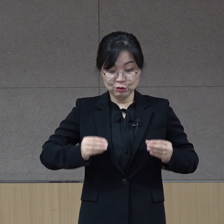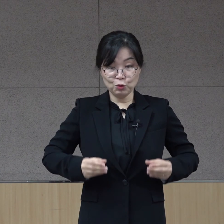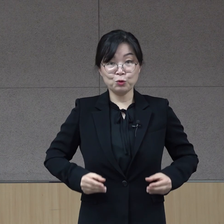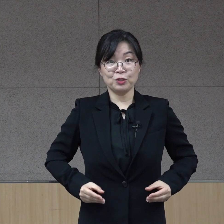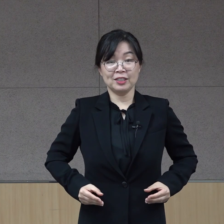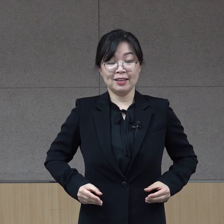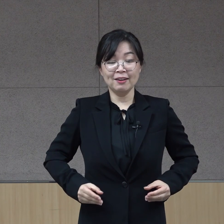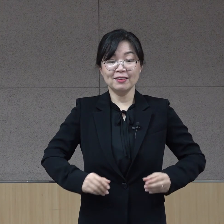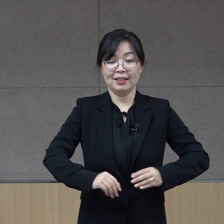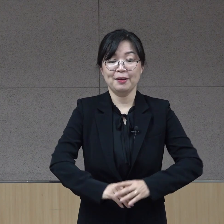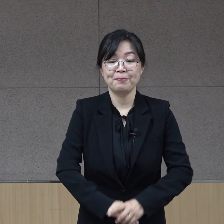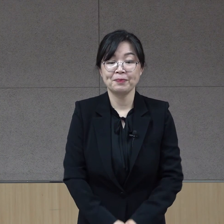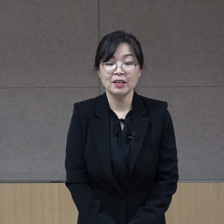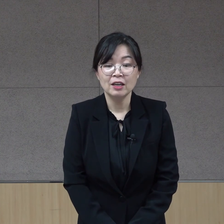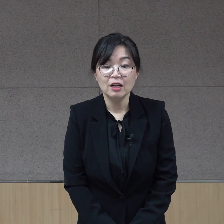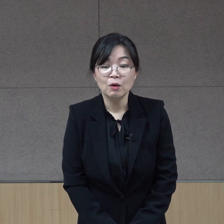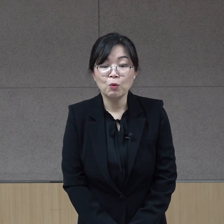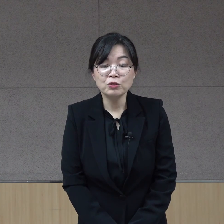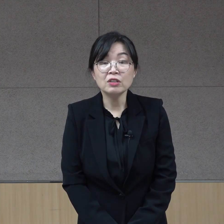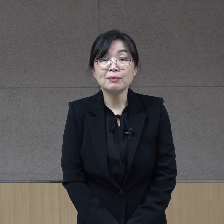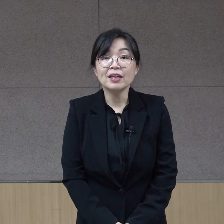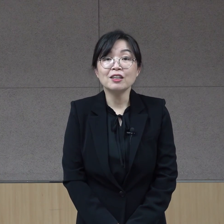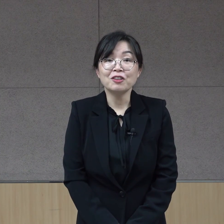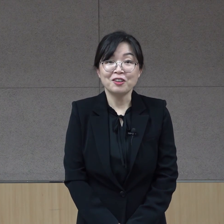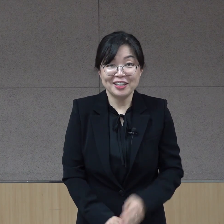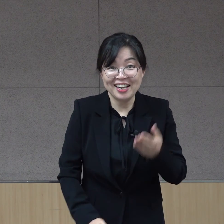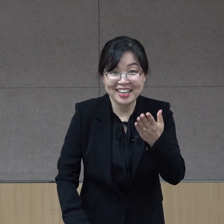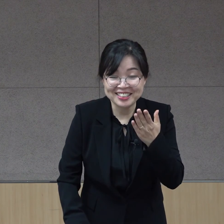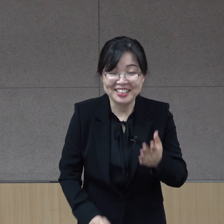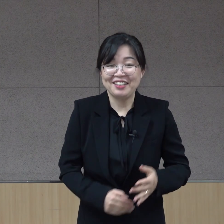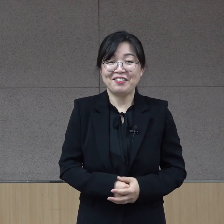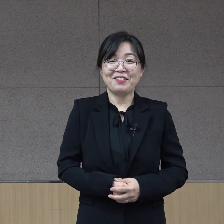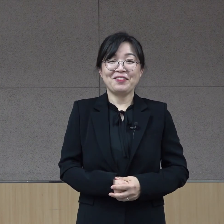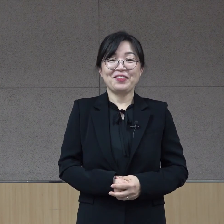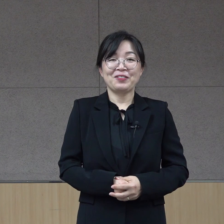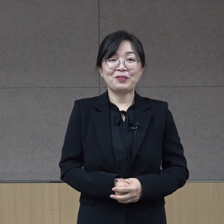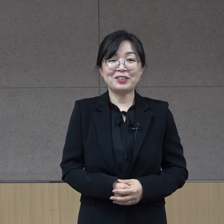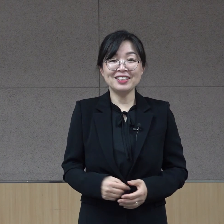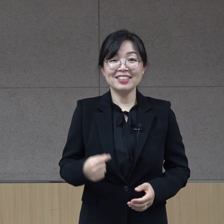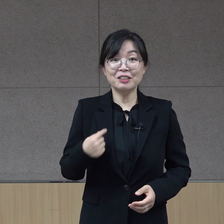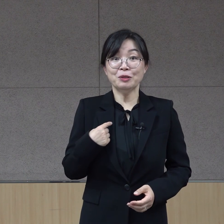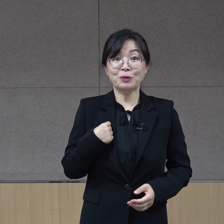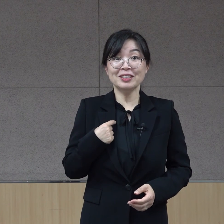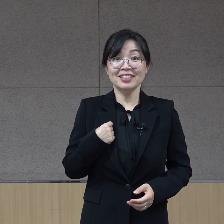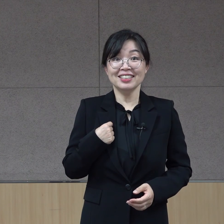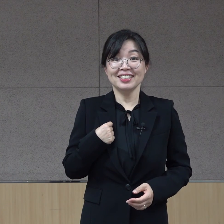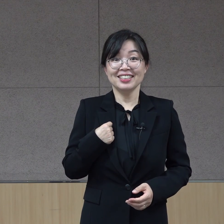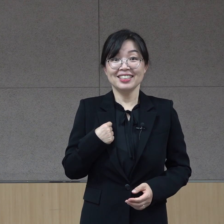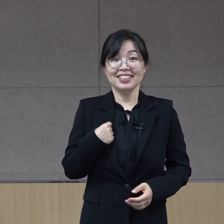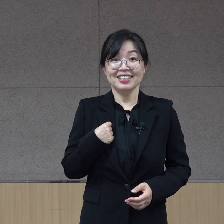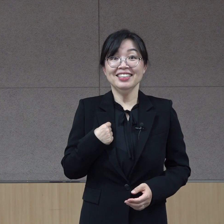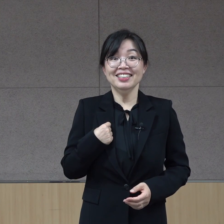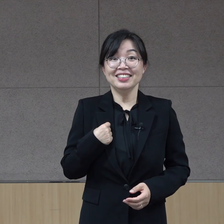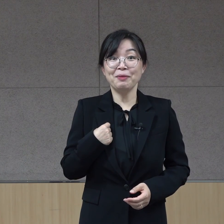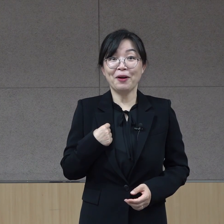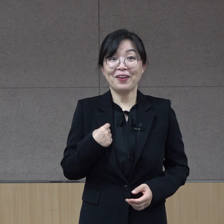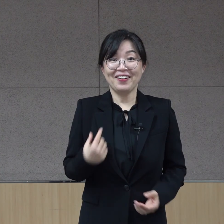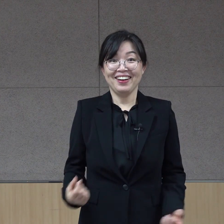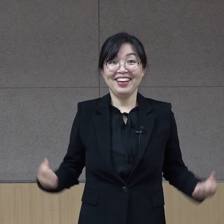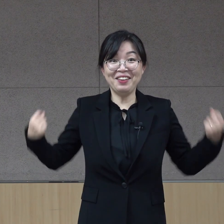두꺼운 옷이에요. 네. 옷을 입다라는 선은 어떻게 할까요, 선생님? 옷을? 그렇죠. 옷을? 네.